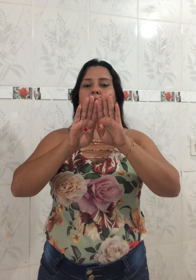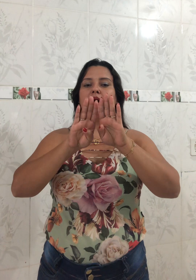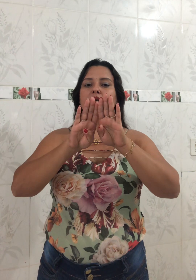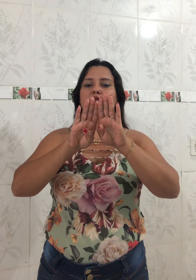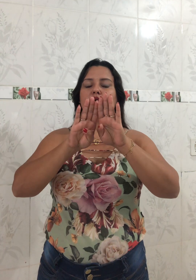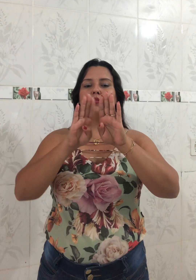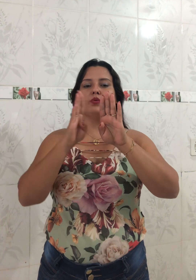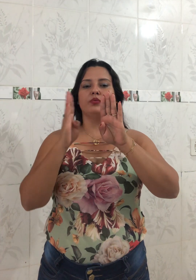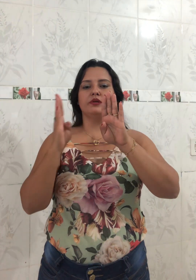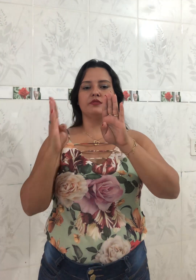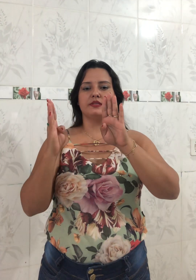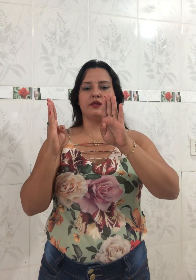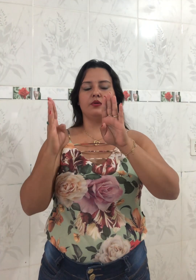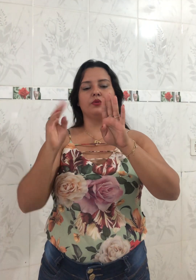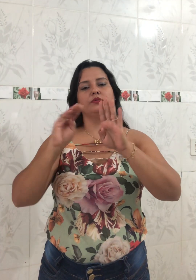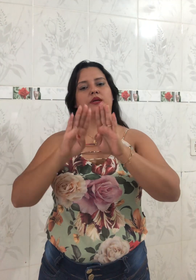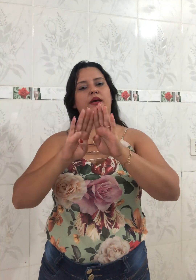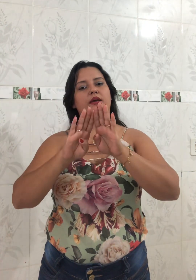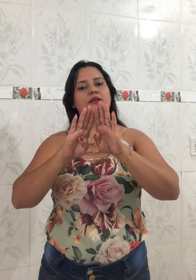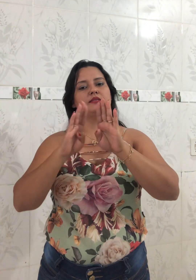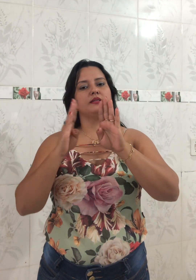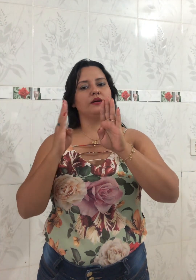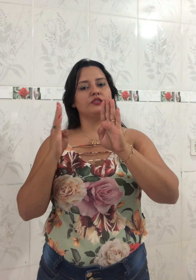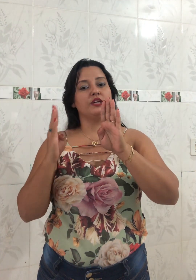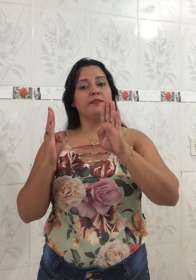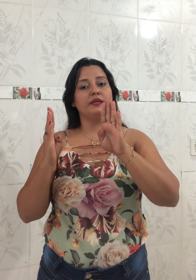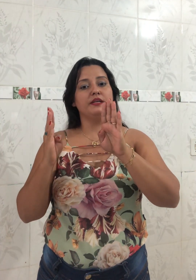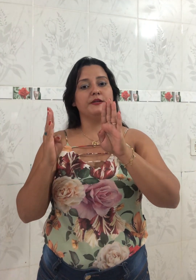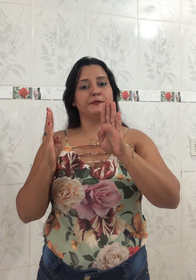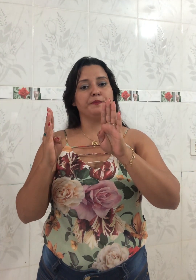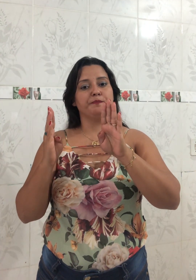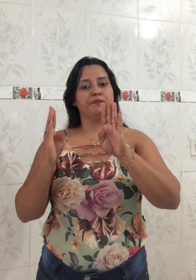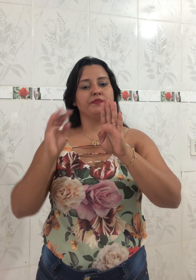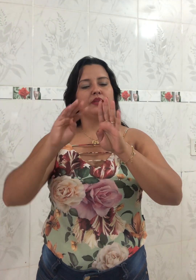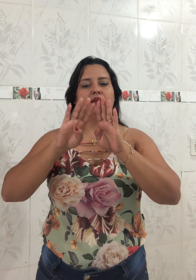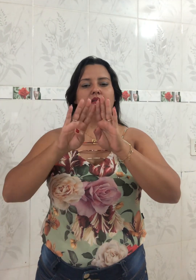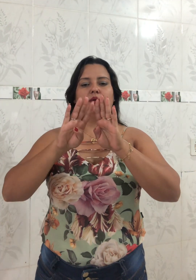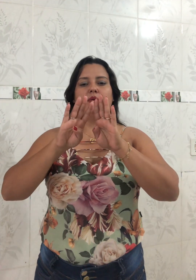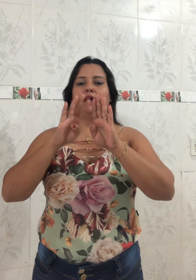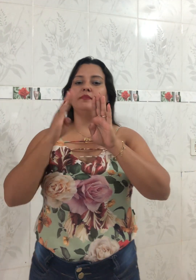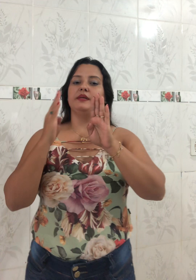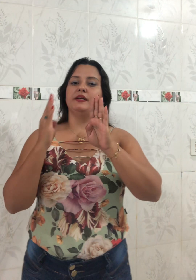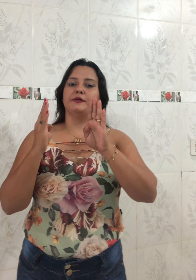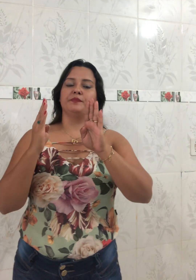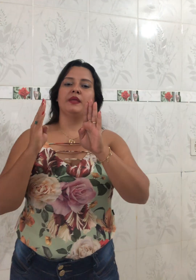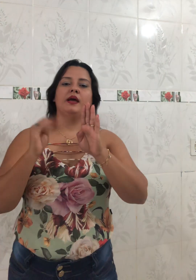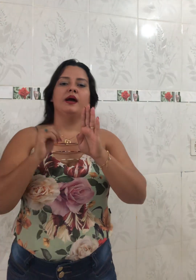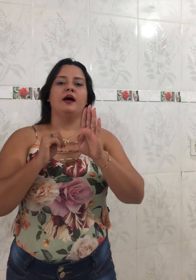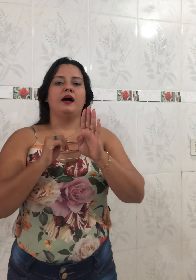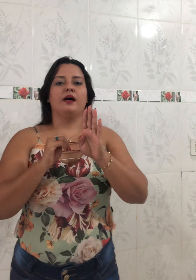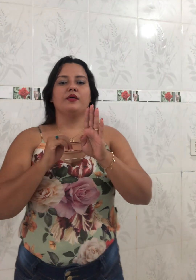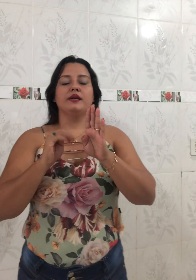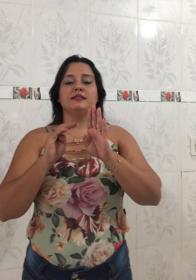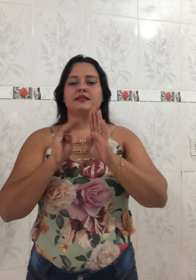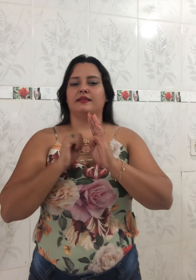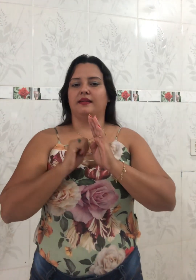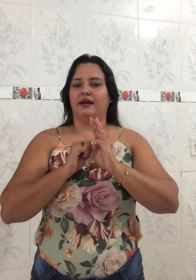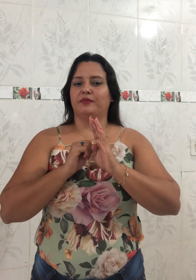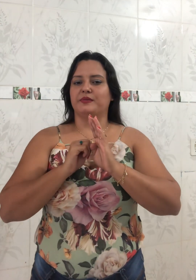mais comum que você encontra é esse sinal de abrir. Então, abrir. Agora, esse sinal,